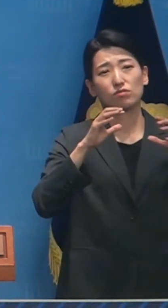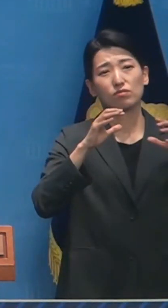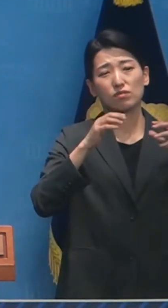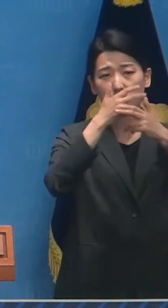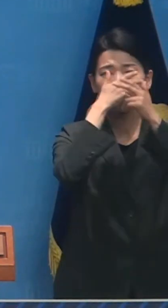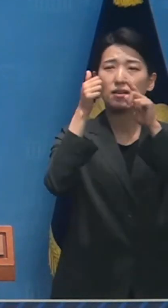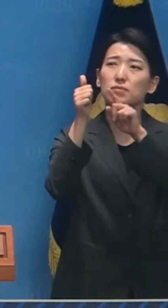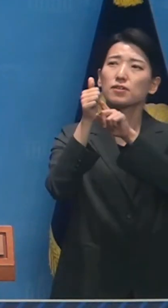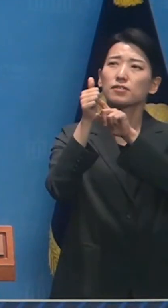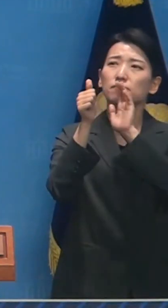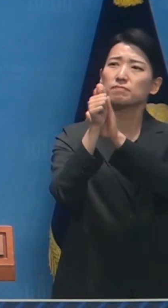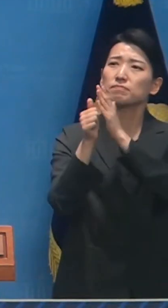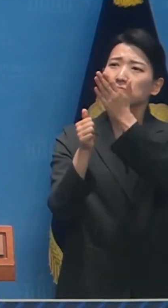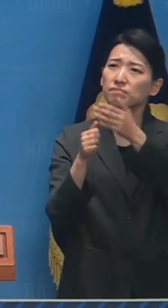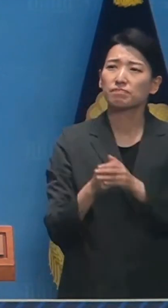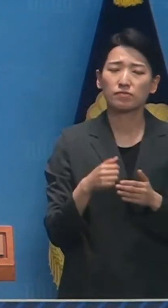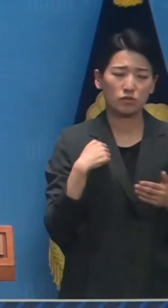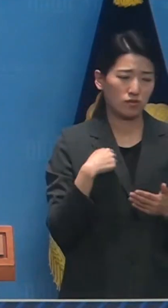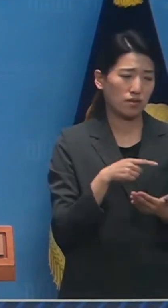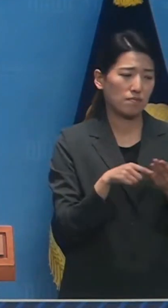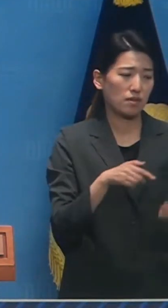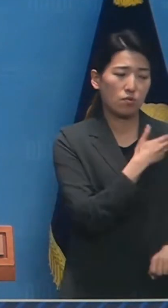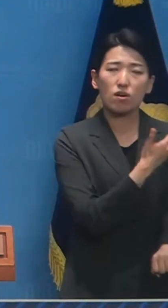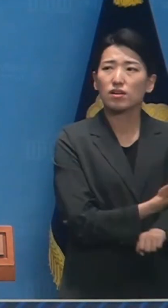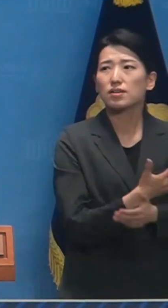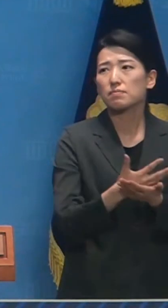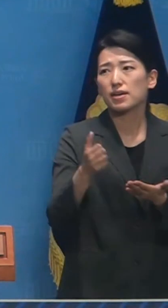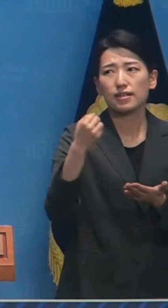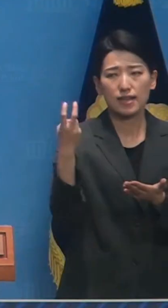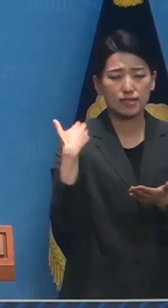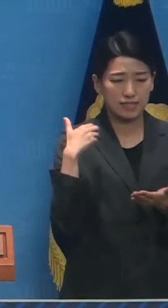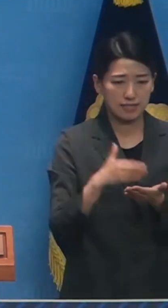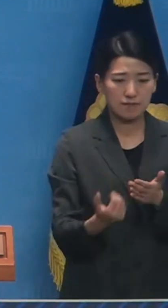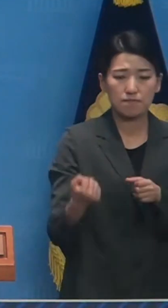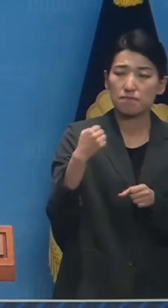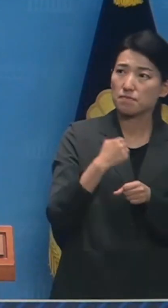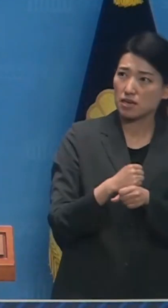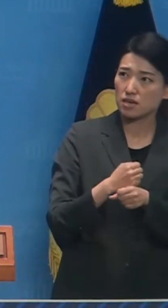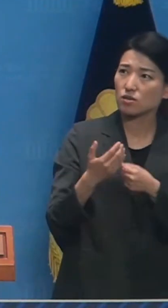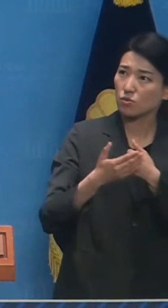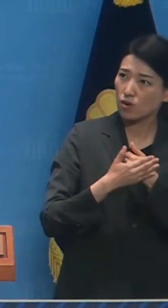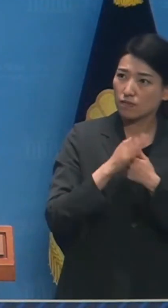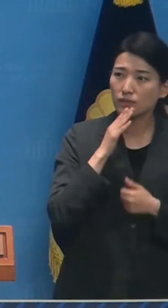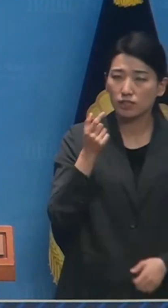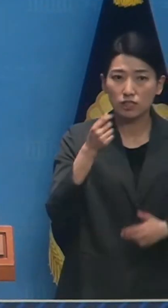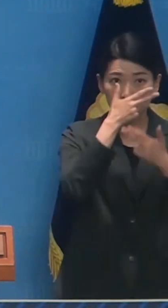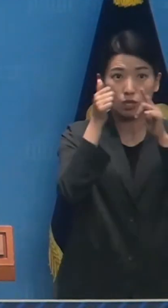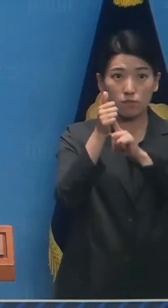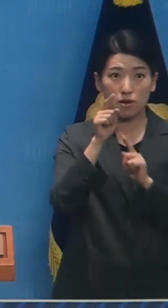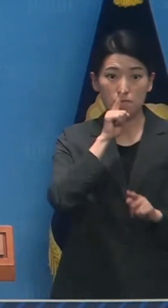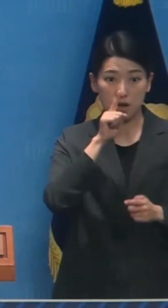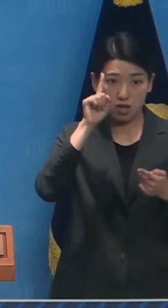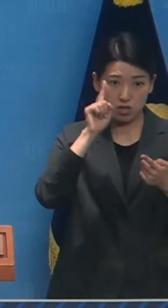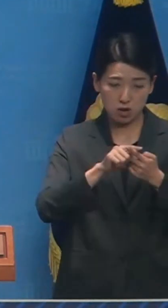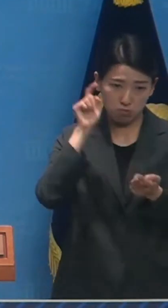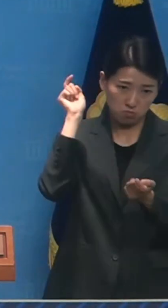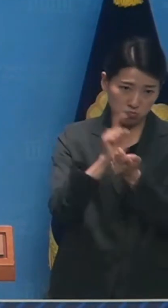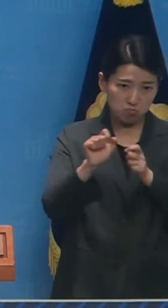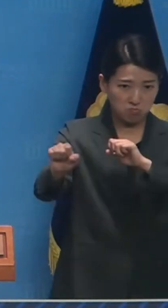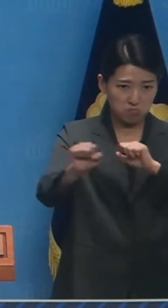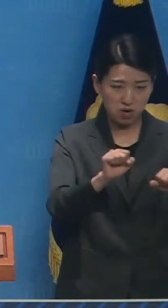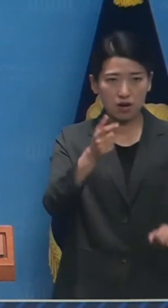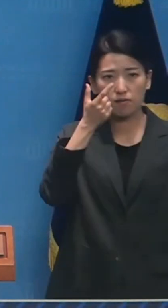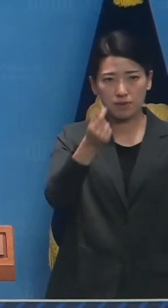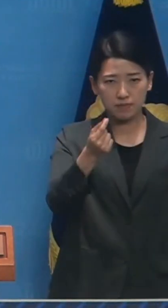새롭게 빼앗긴 권리 회복의 시대를 열어가고자 한다. 이재명은 한다. 진짜